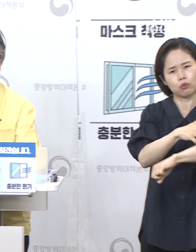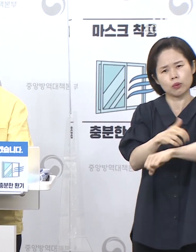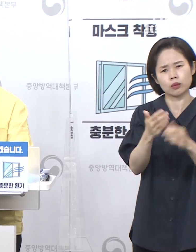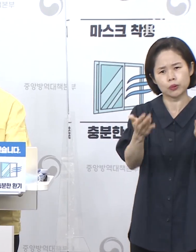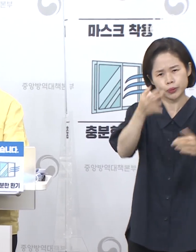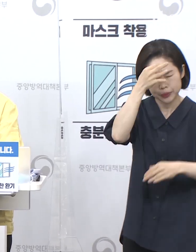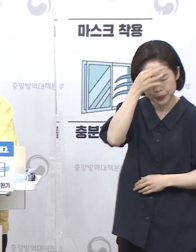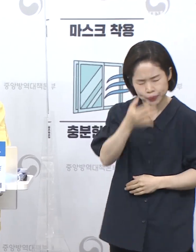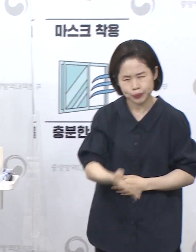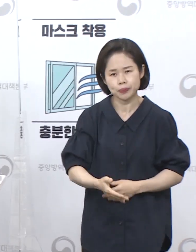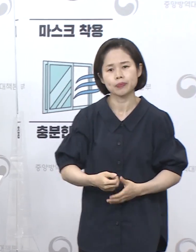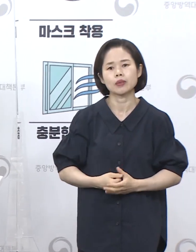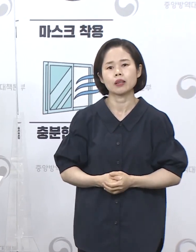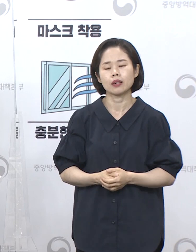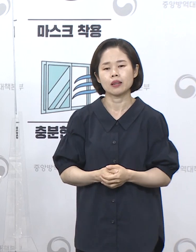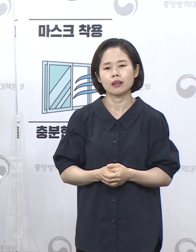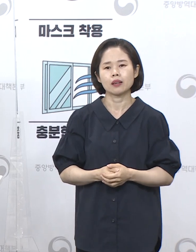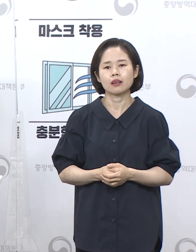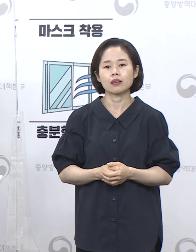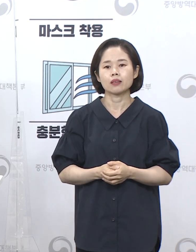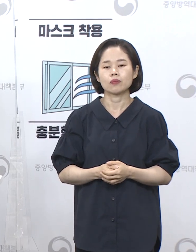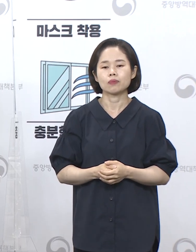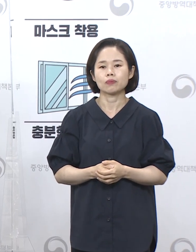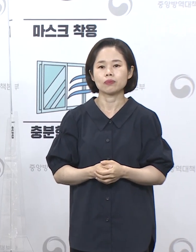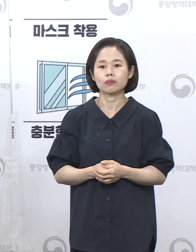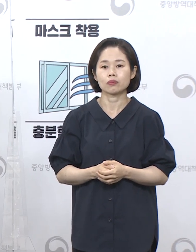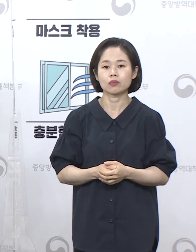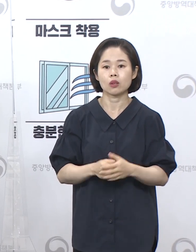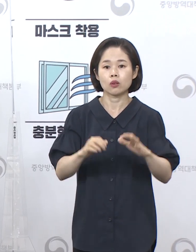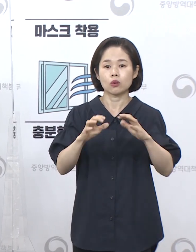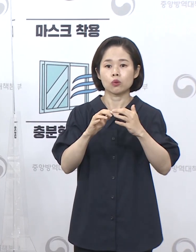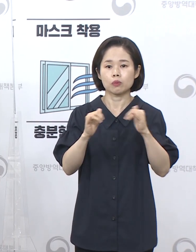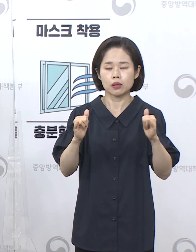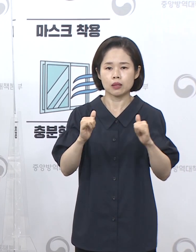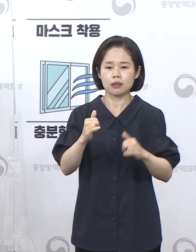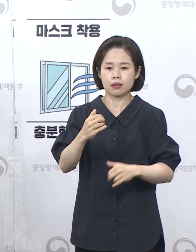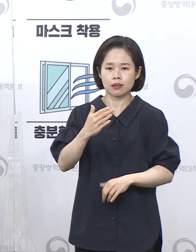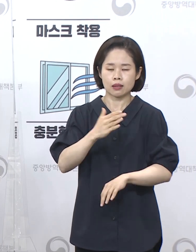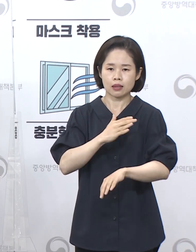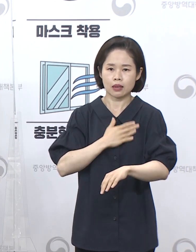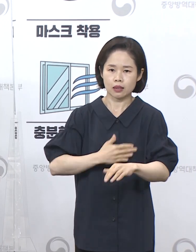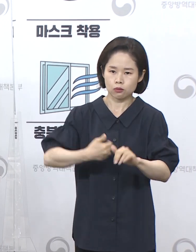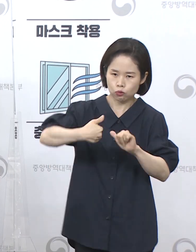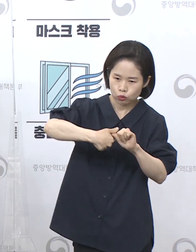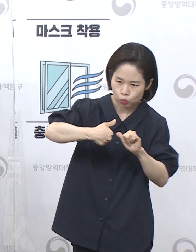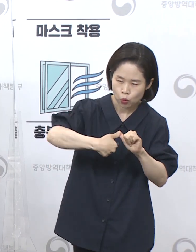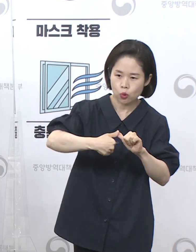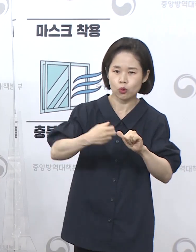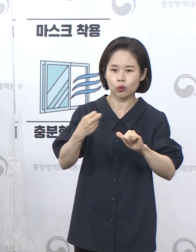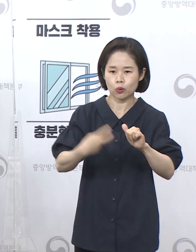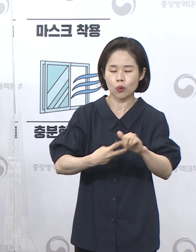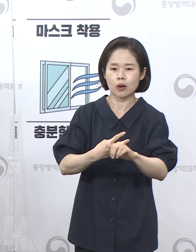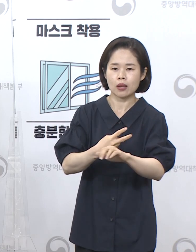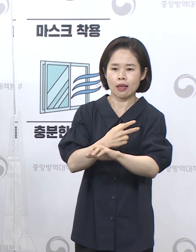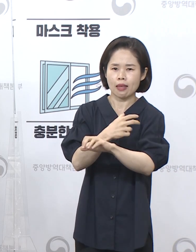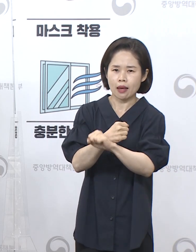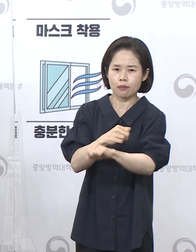송구하다는 말씀드립니다. 국민들께서 주신 지적과 사전 예약 과정의 불편 사항 등을